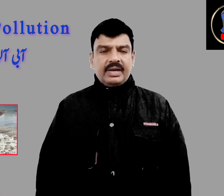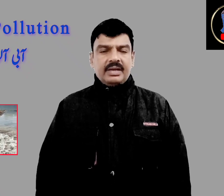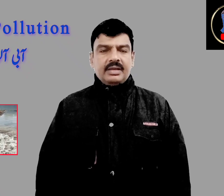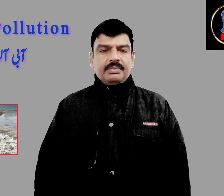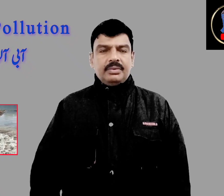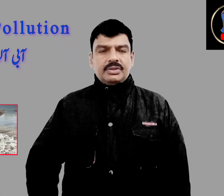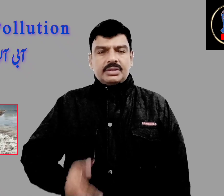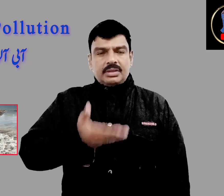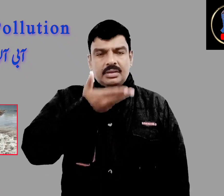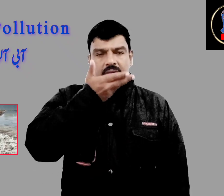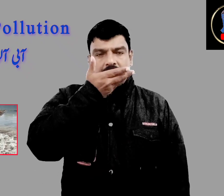वाटर पोल्यूशन।